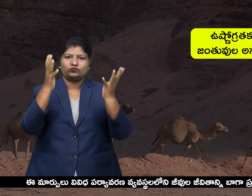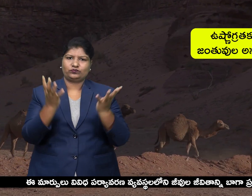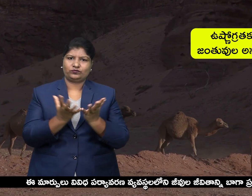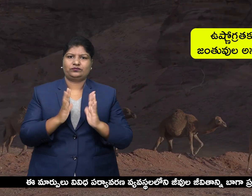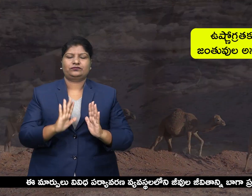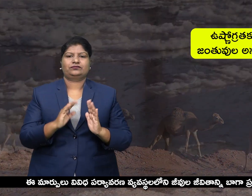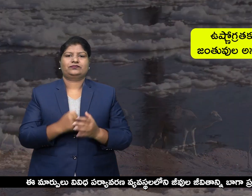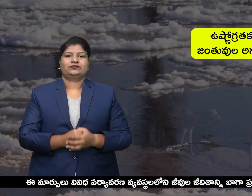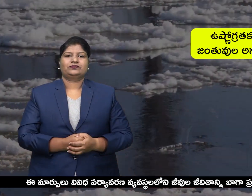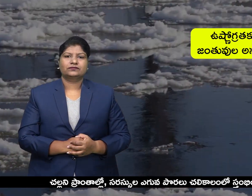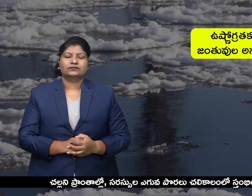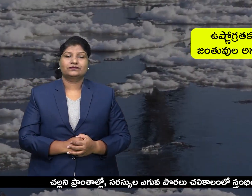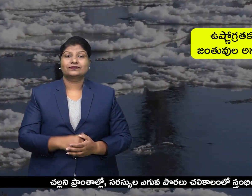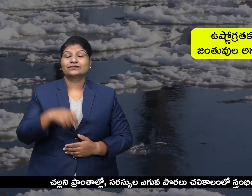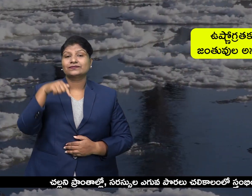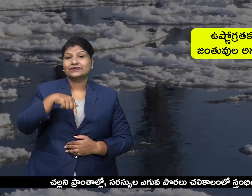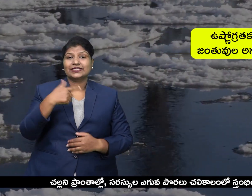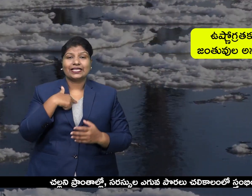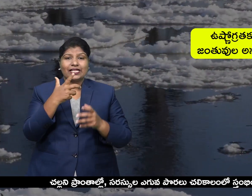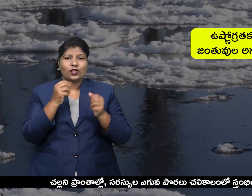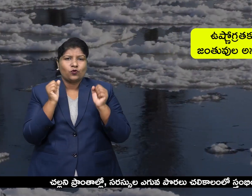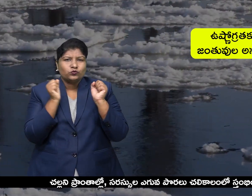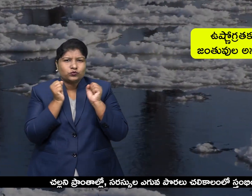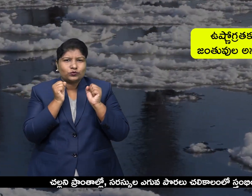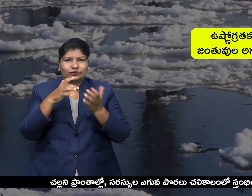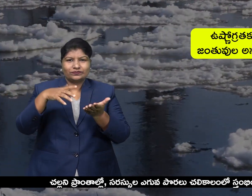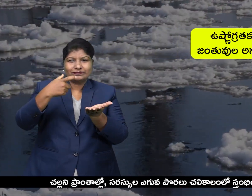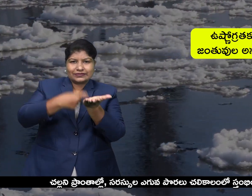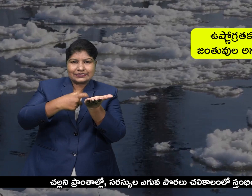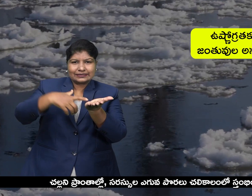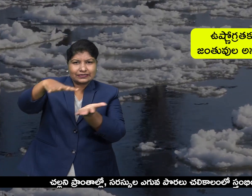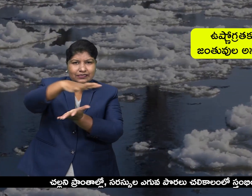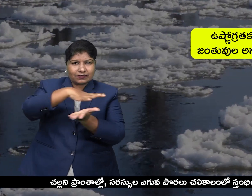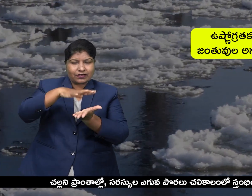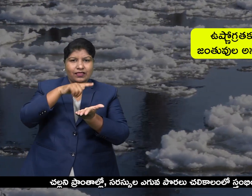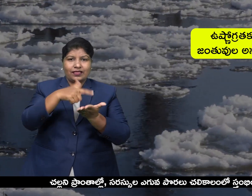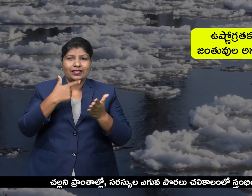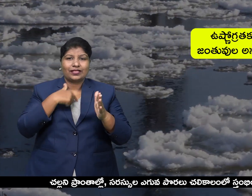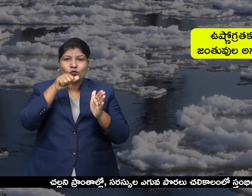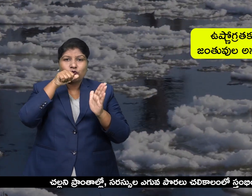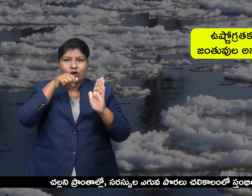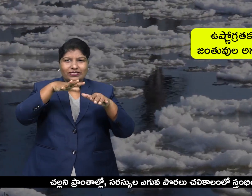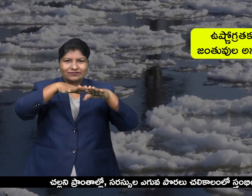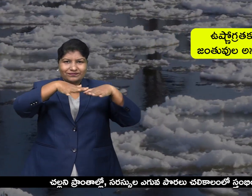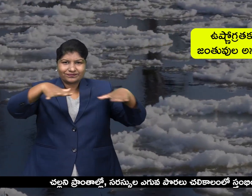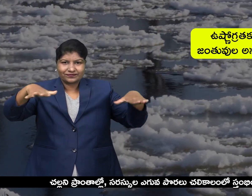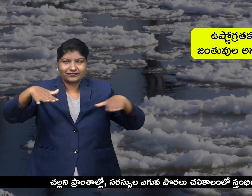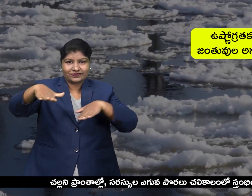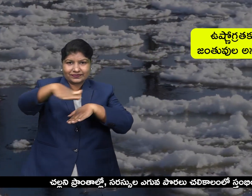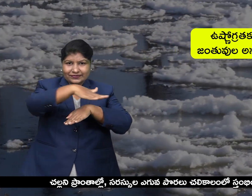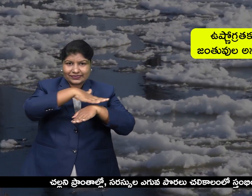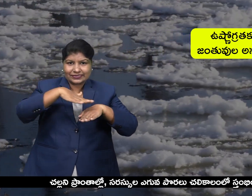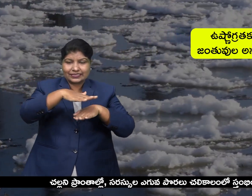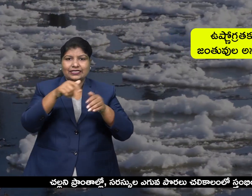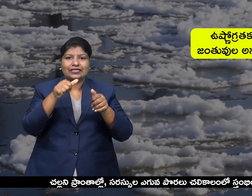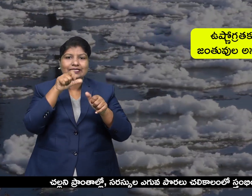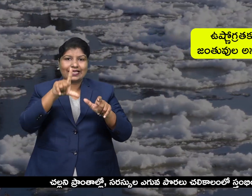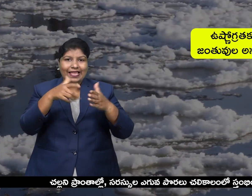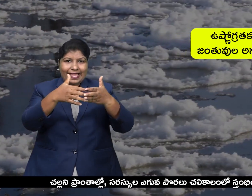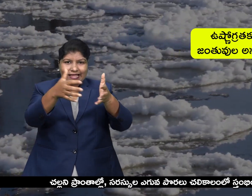చల్లని ప్రాంతాల్లో సరస్సుల ఎగువ పొరలు చలికాలంలో స్తంభింపచేస్తాయి.